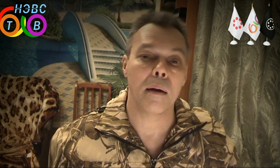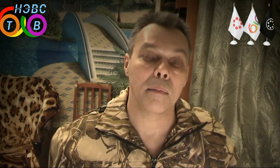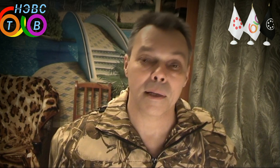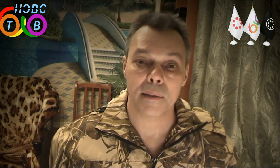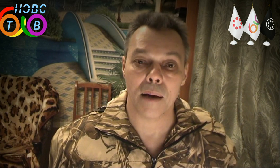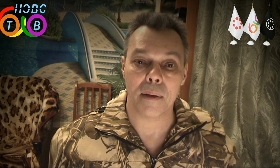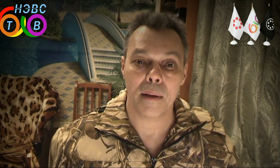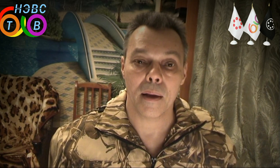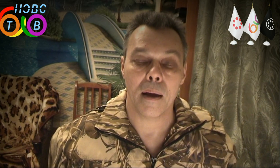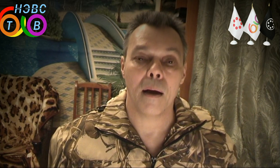Мирославой.